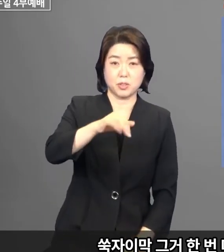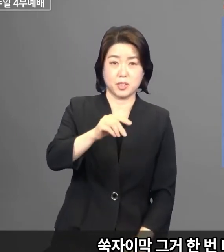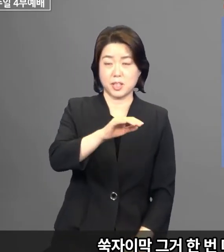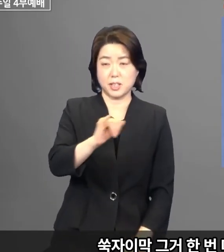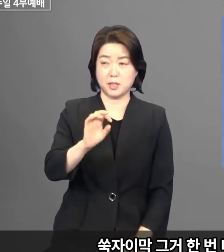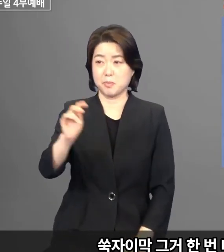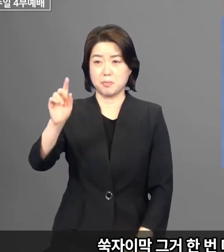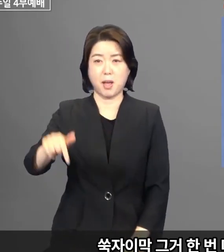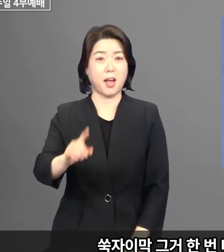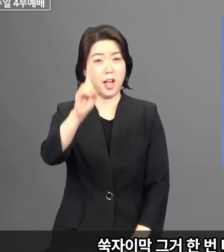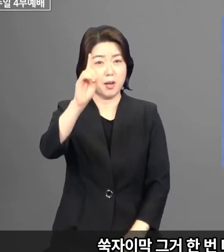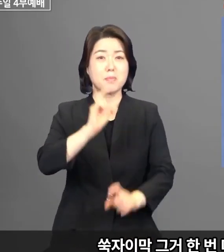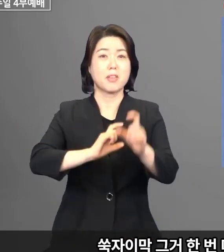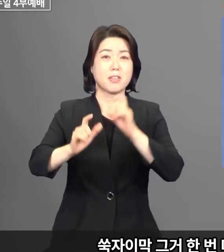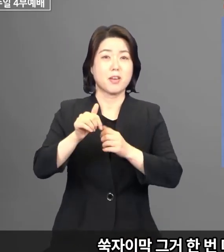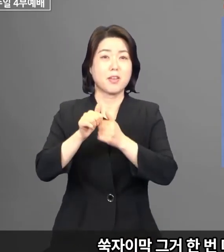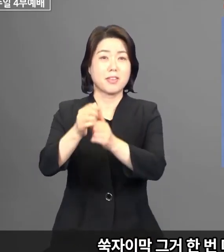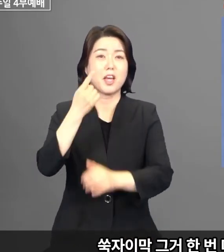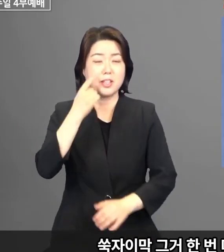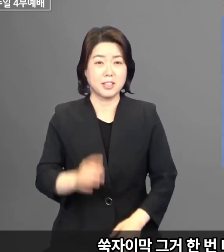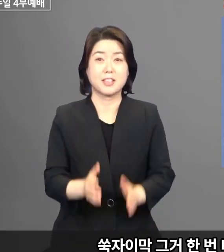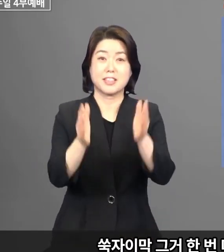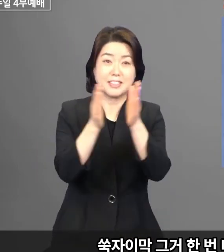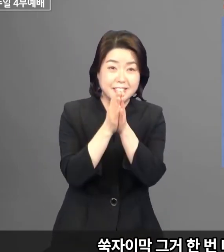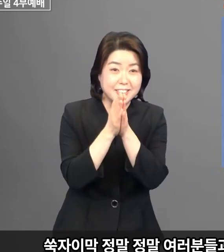쑥자이마 그거 한 번 더 해보겠습니다.